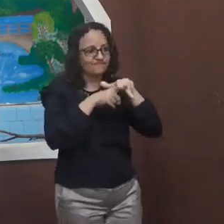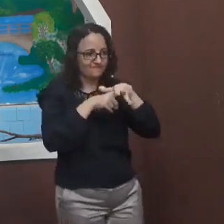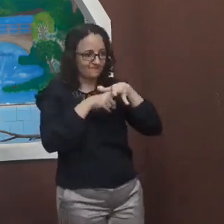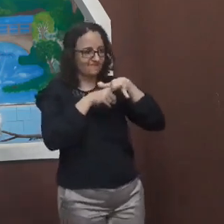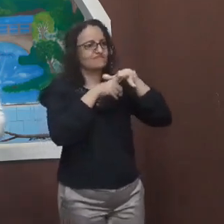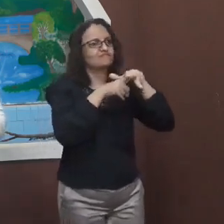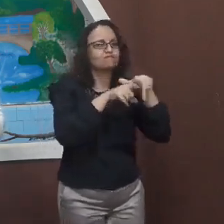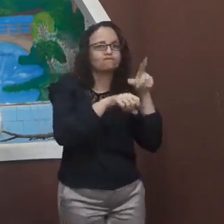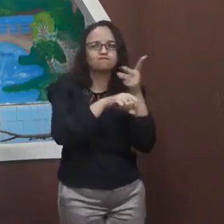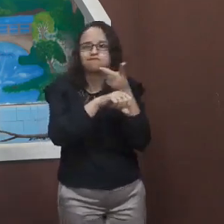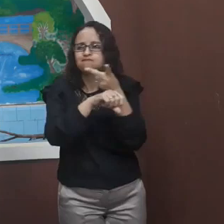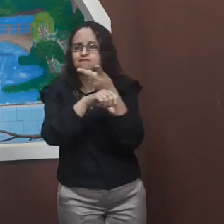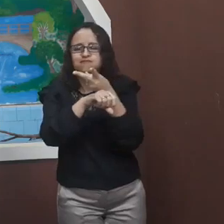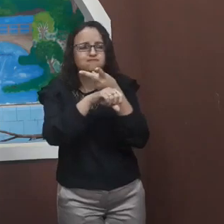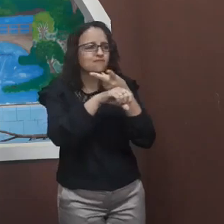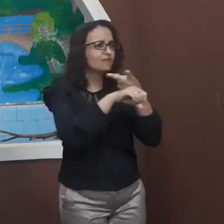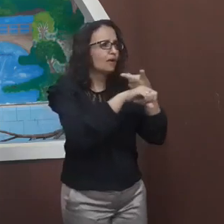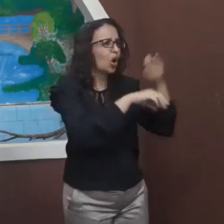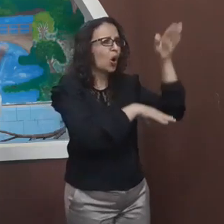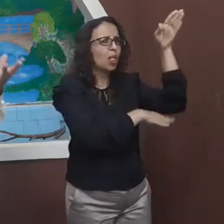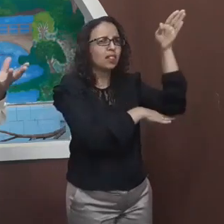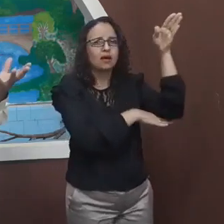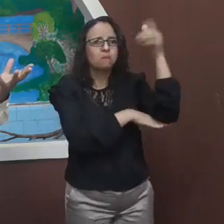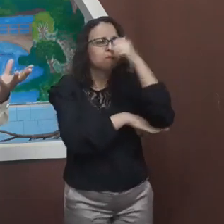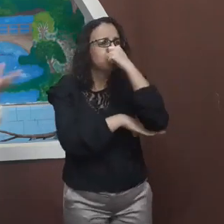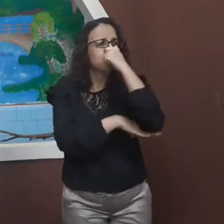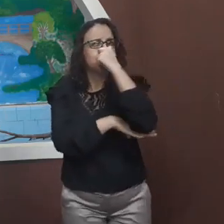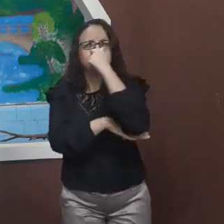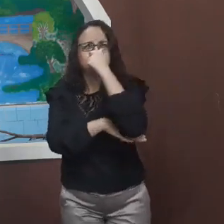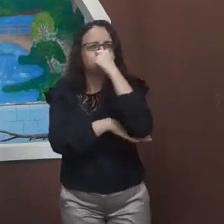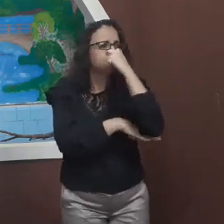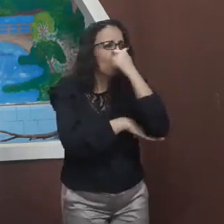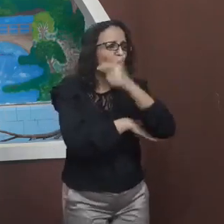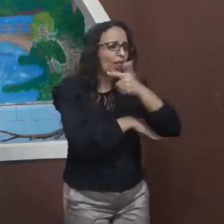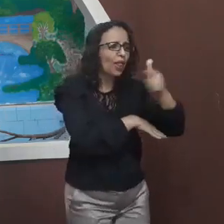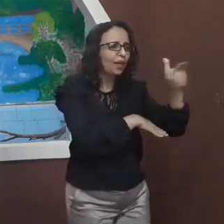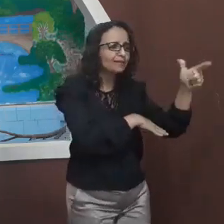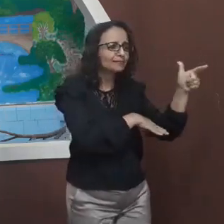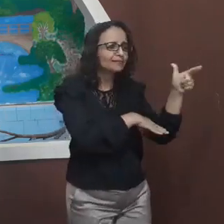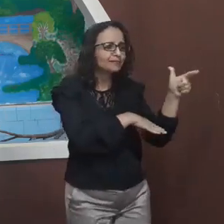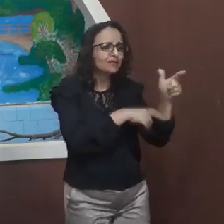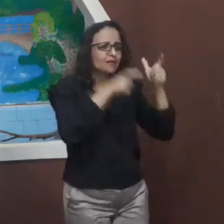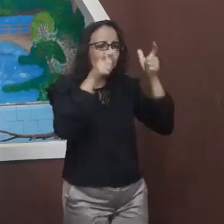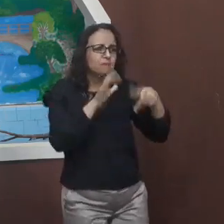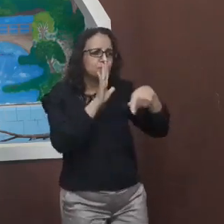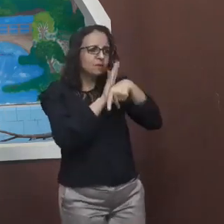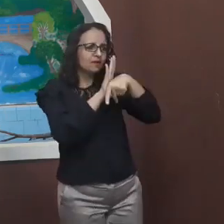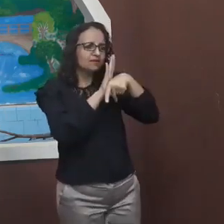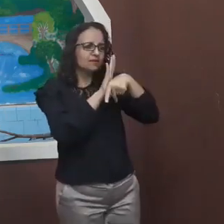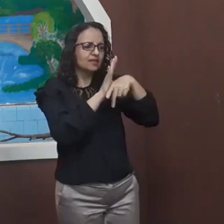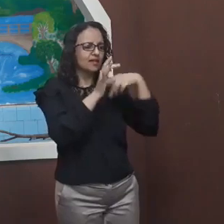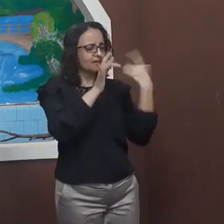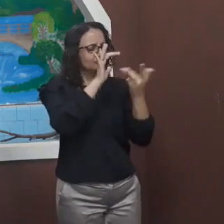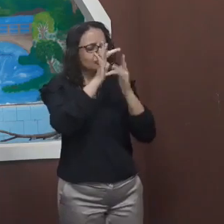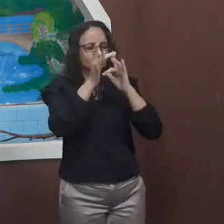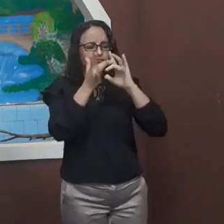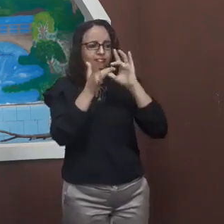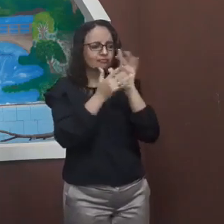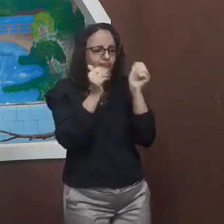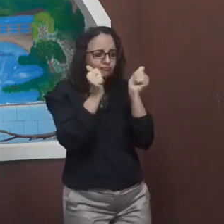para nascer. Não que seu pai não tinha dinheiro, mas não havia local. Ele foi nascer numa